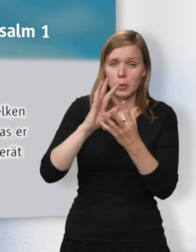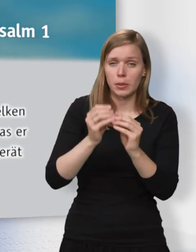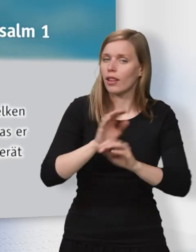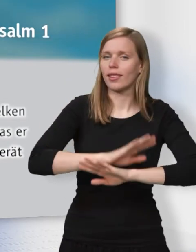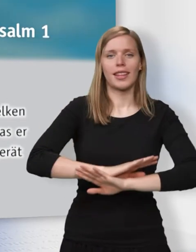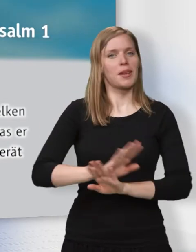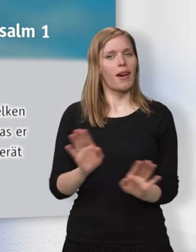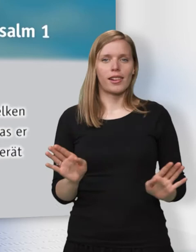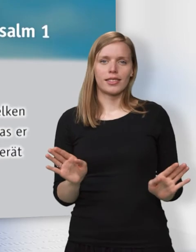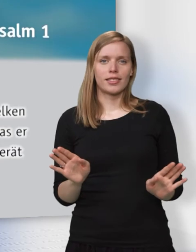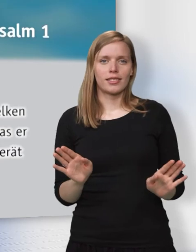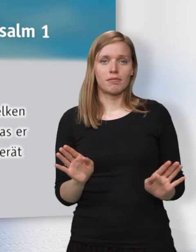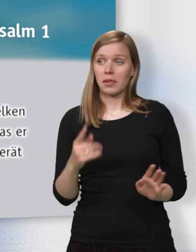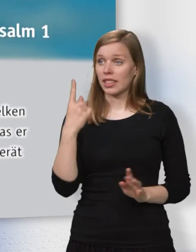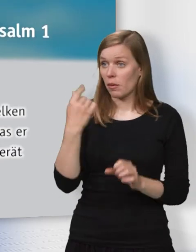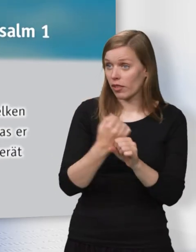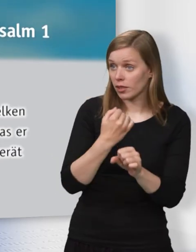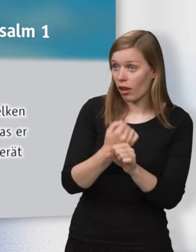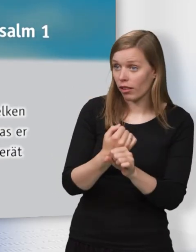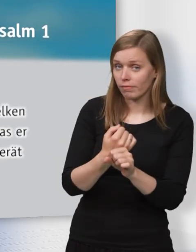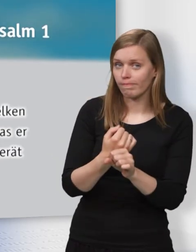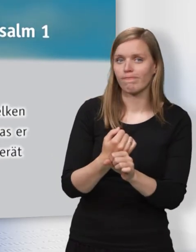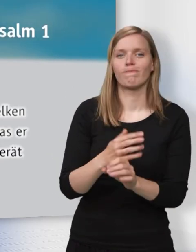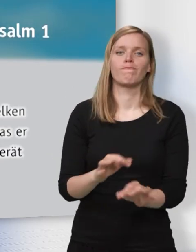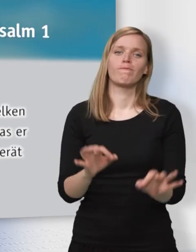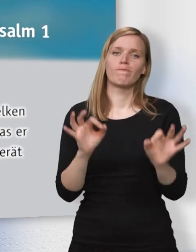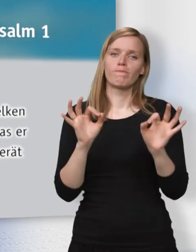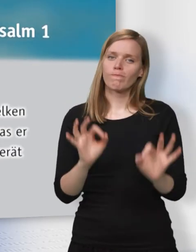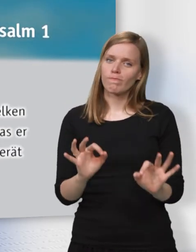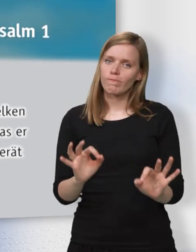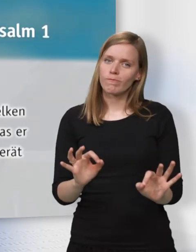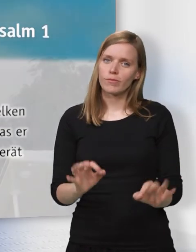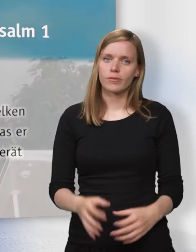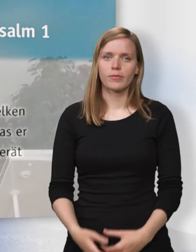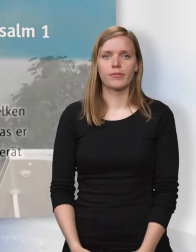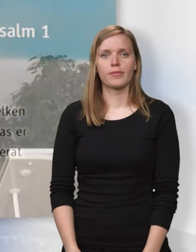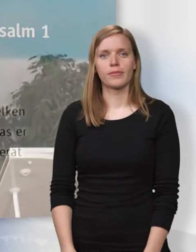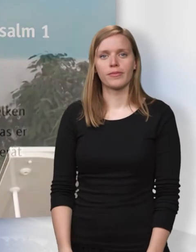nicht. Und was er macht, das gerät wohl.